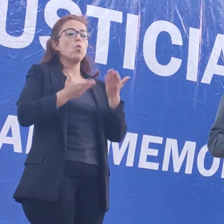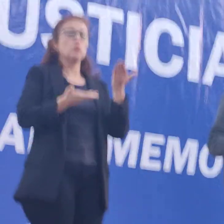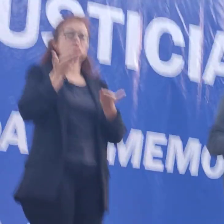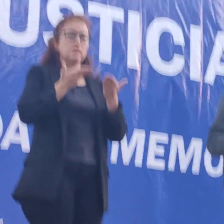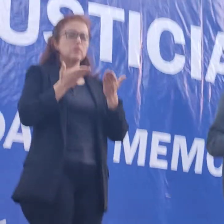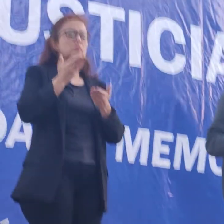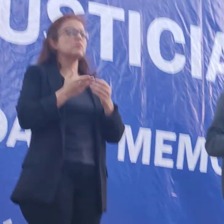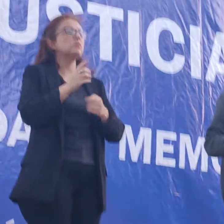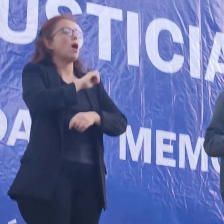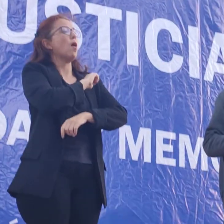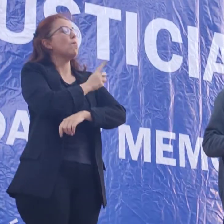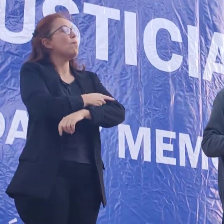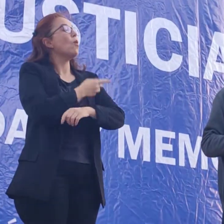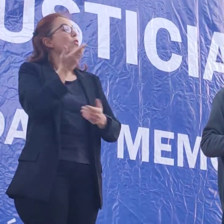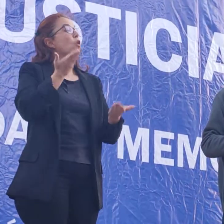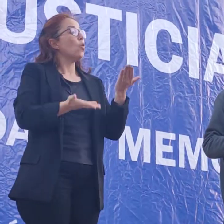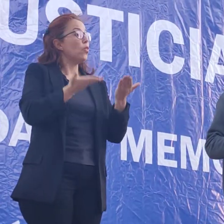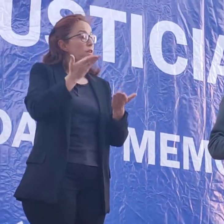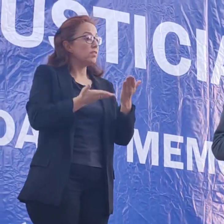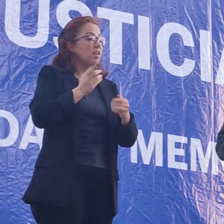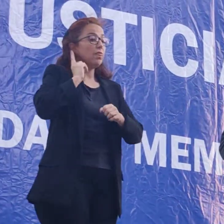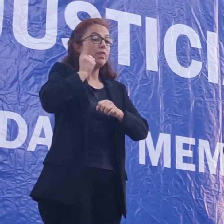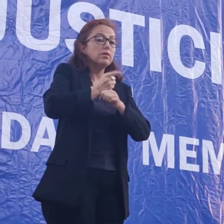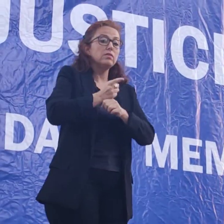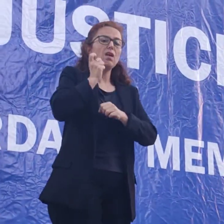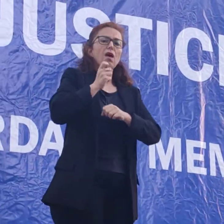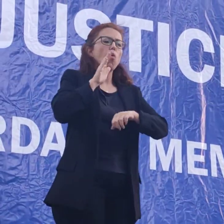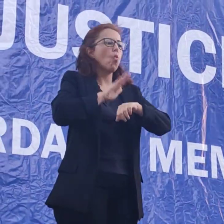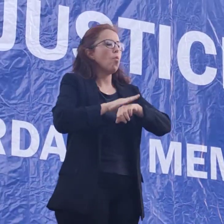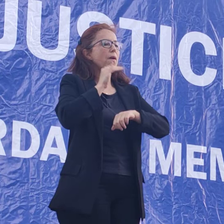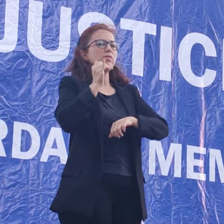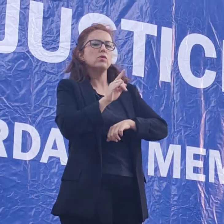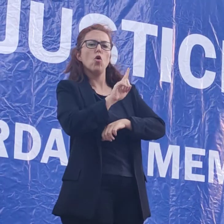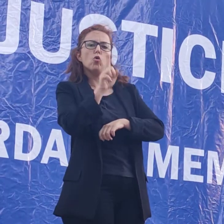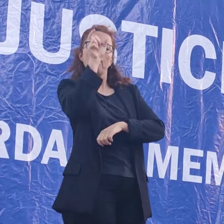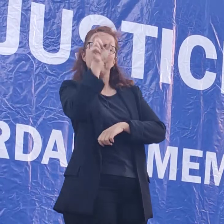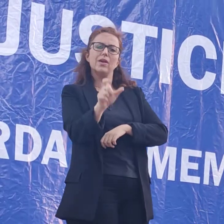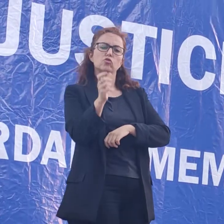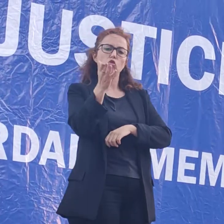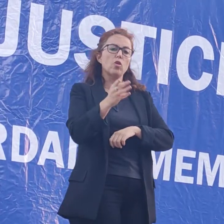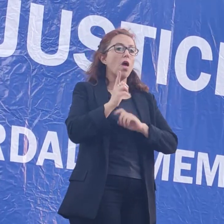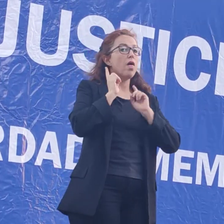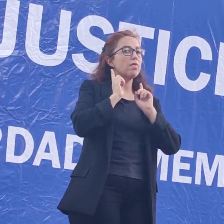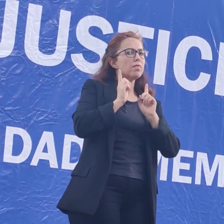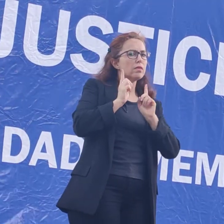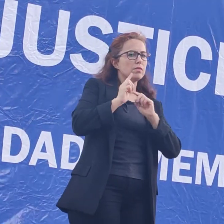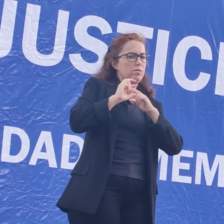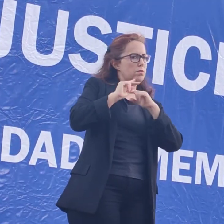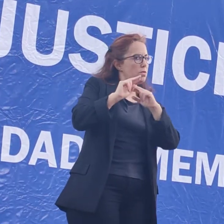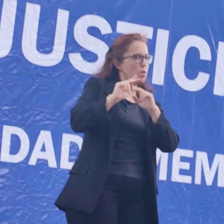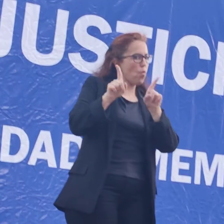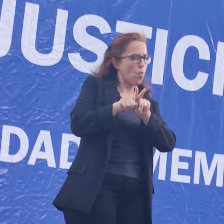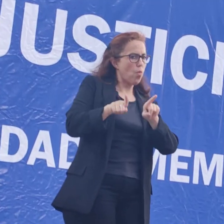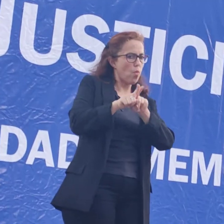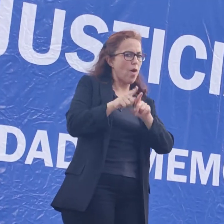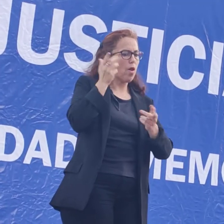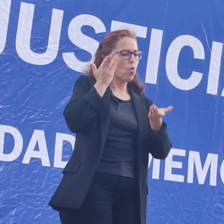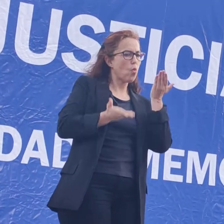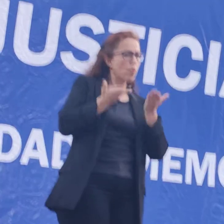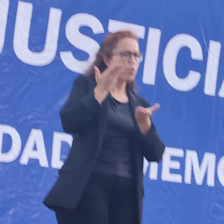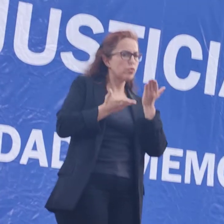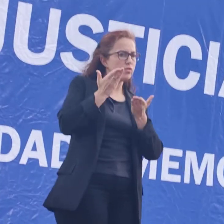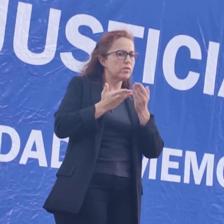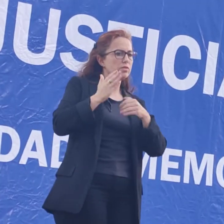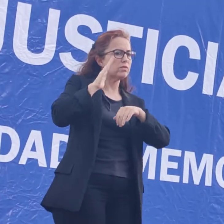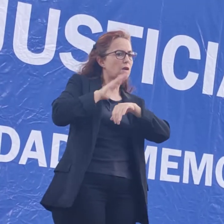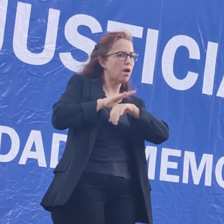quien define la inocencia o culpabilidad de las personas y debe seguir siendo así. La justicia, como